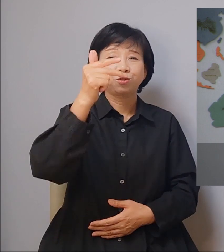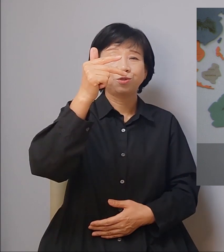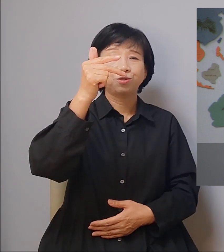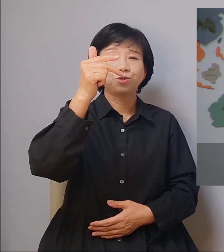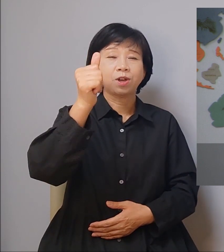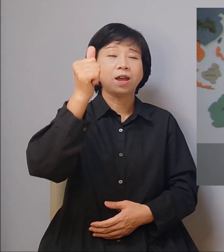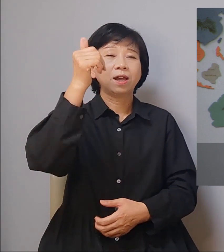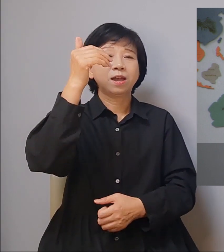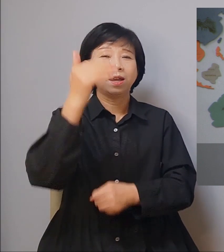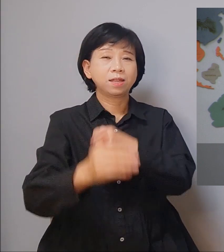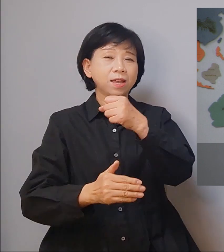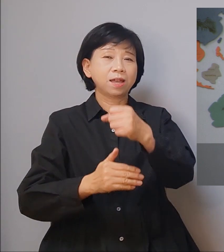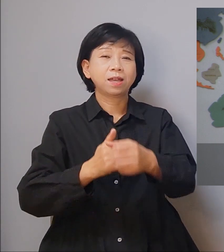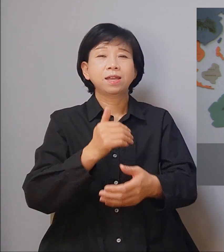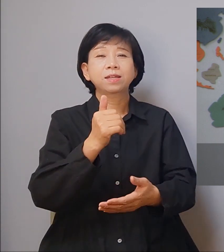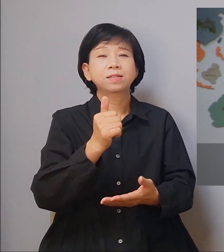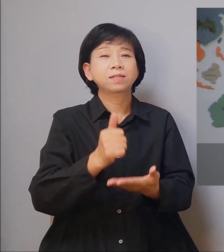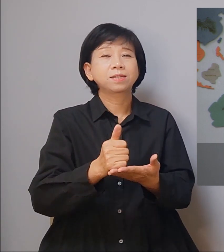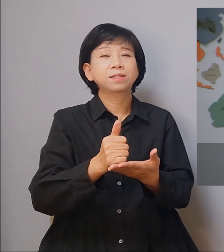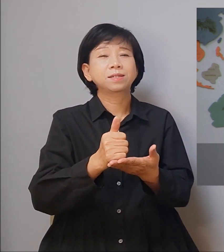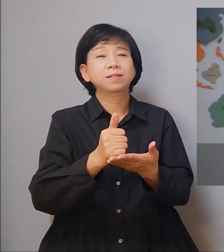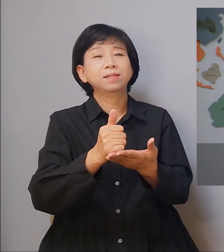주